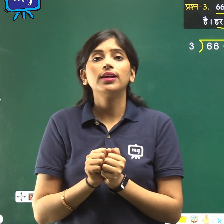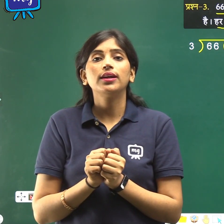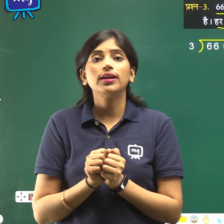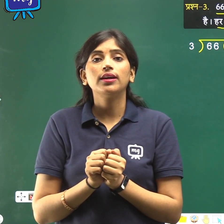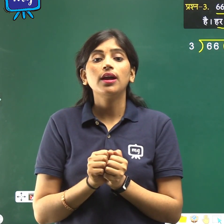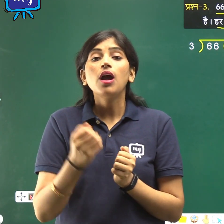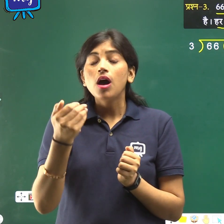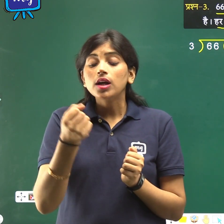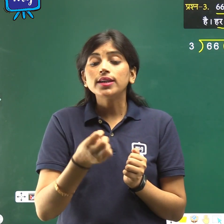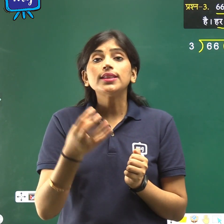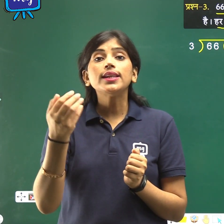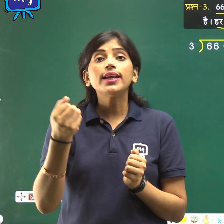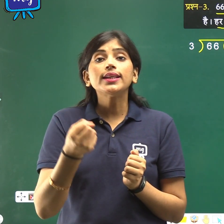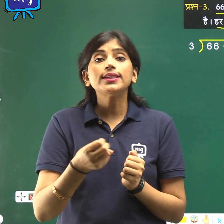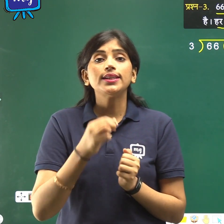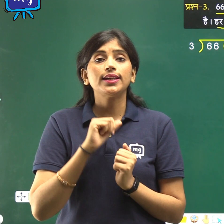कितने कितने